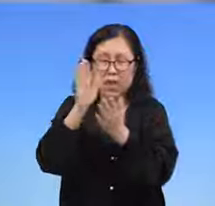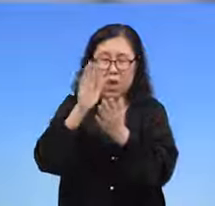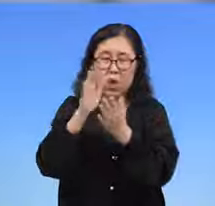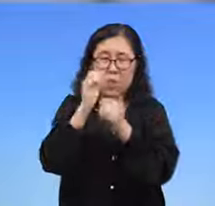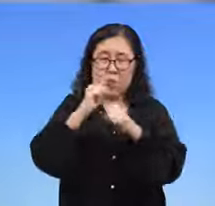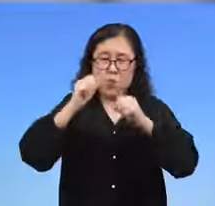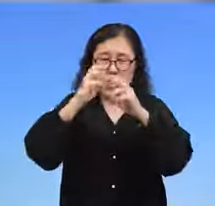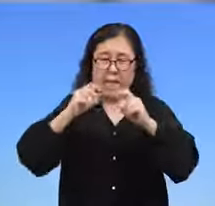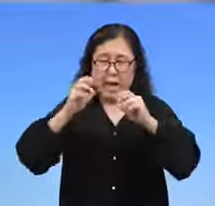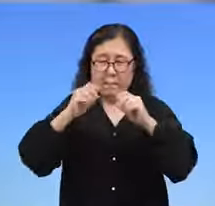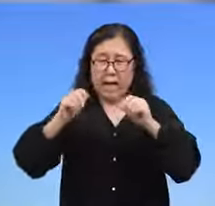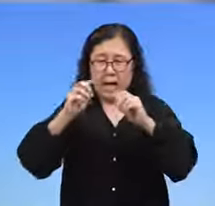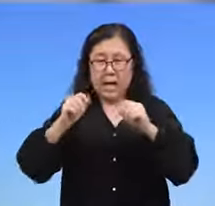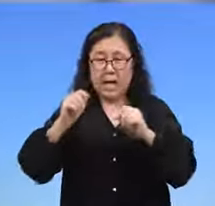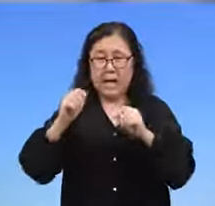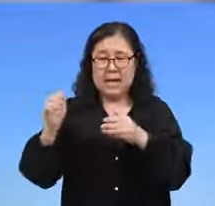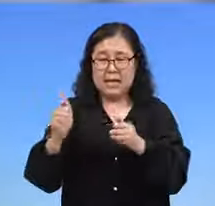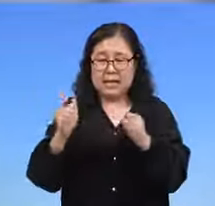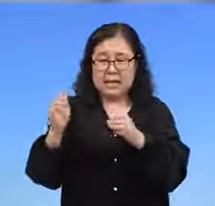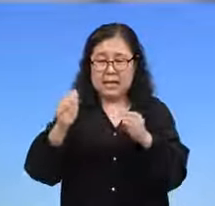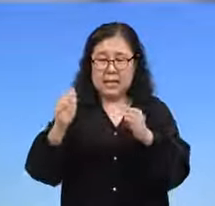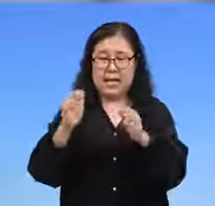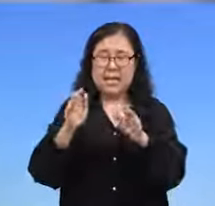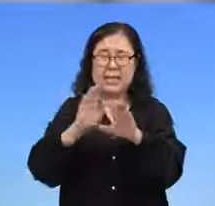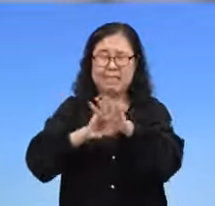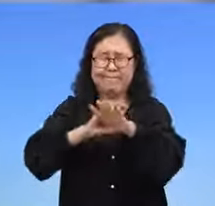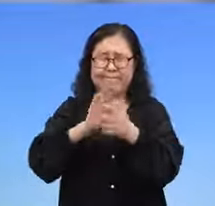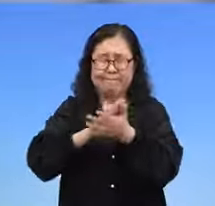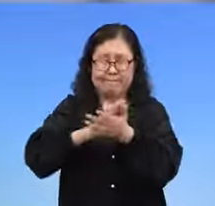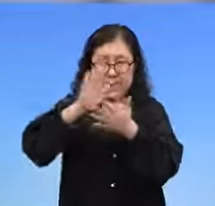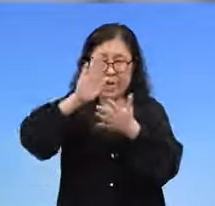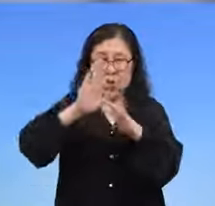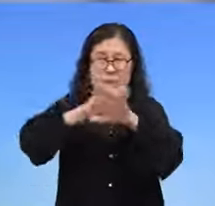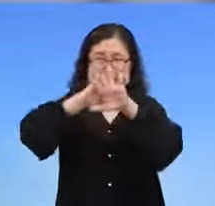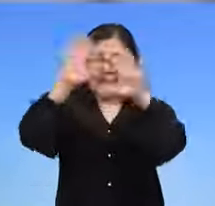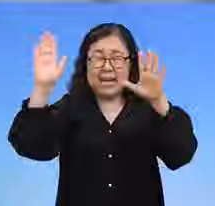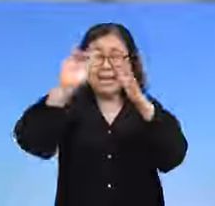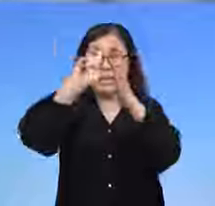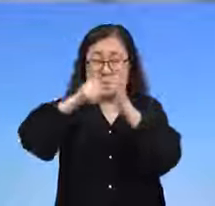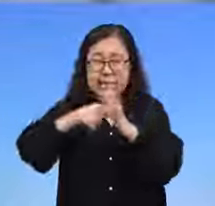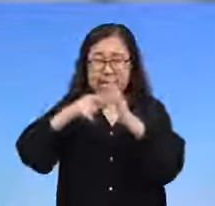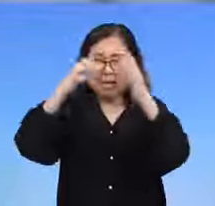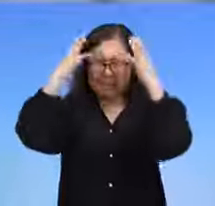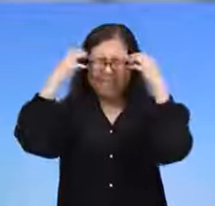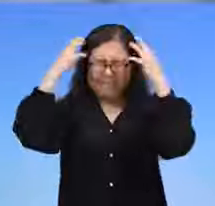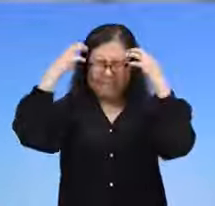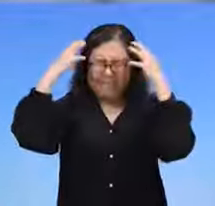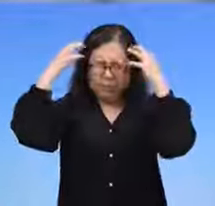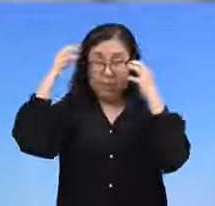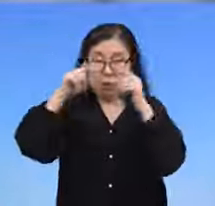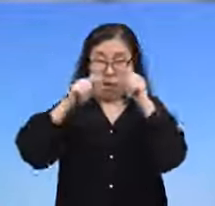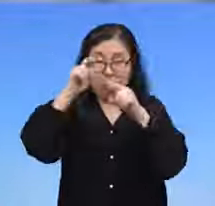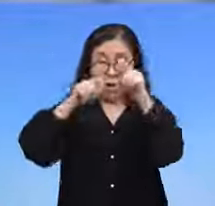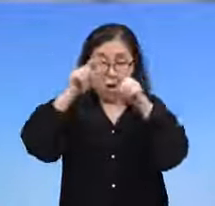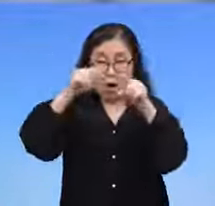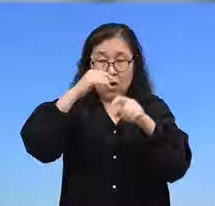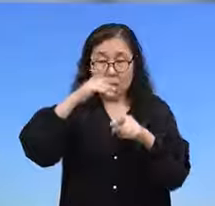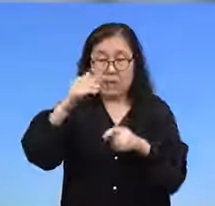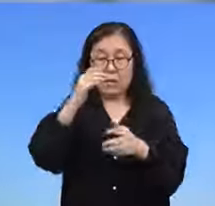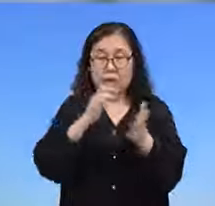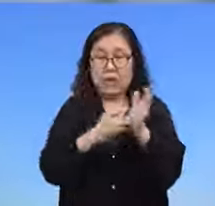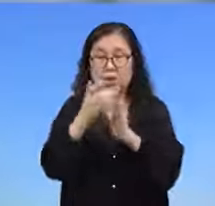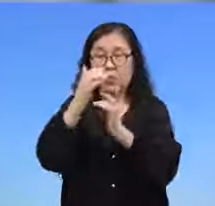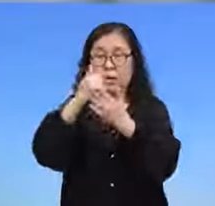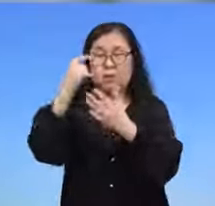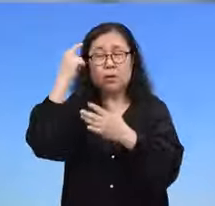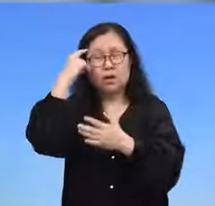뜨거운 사막, 중동 사막, 가장 뜨거운 그 시간을 땀을 뻘뻘 흘리며 걸어가시는 그 주님을 제가